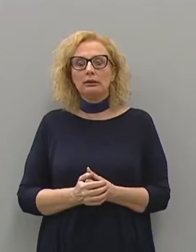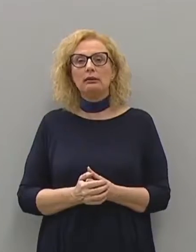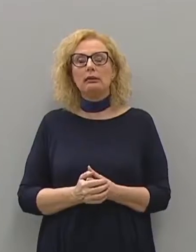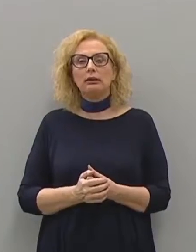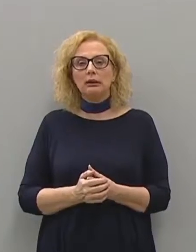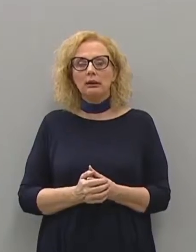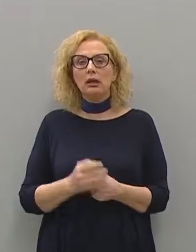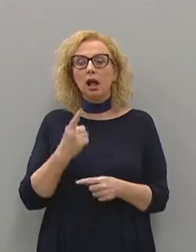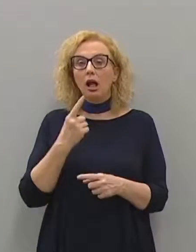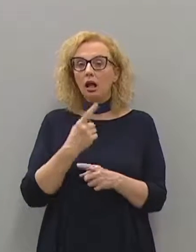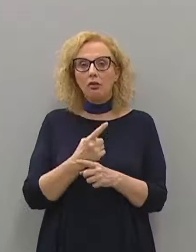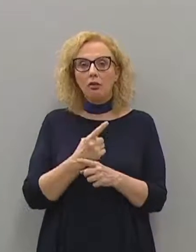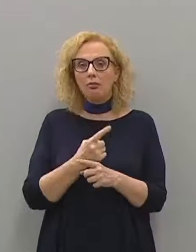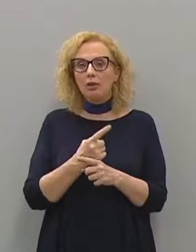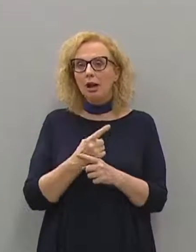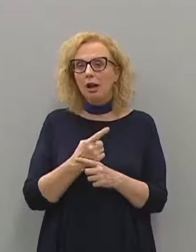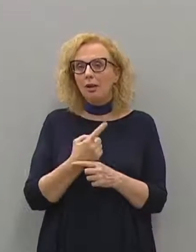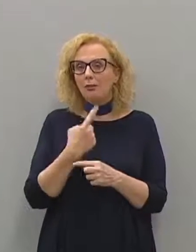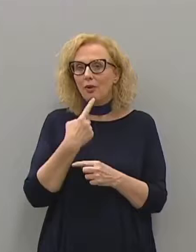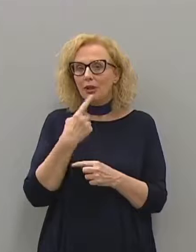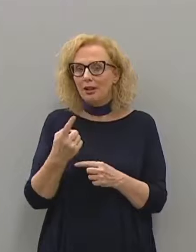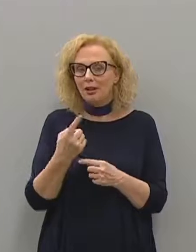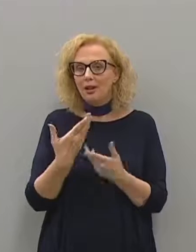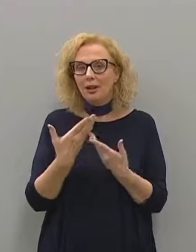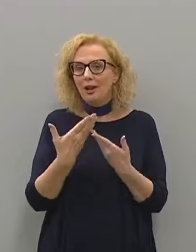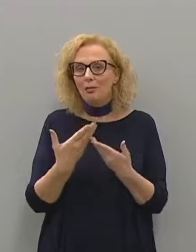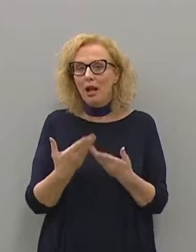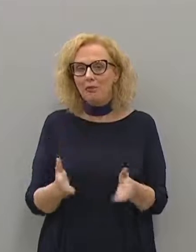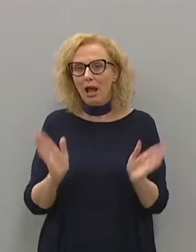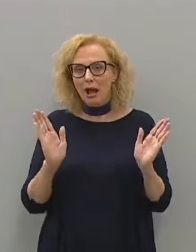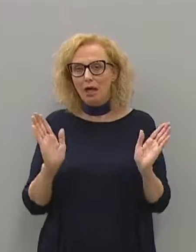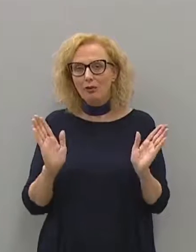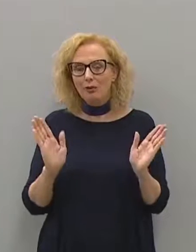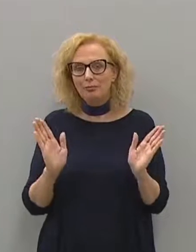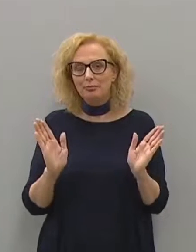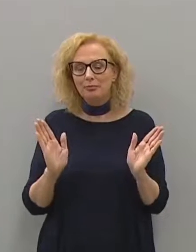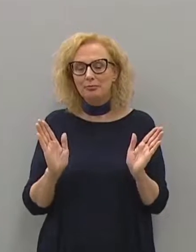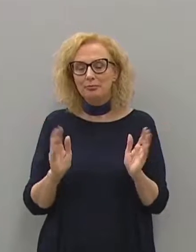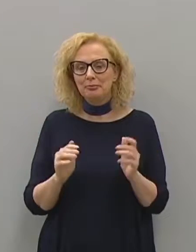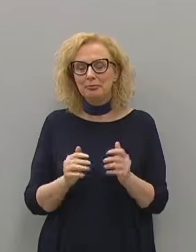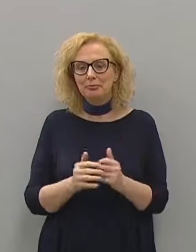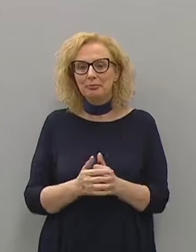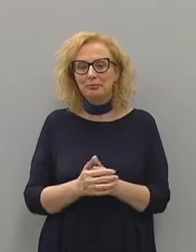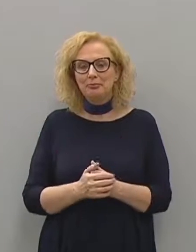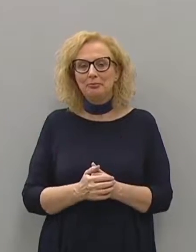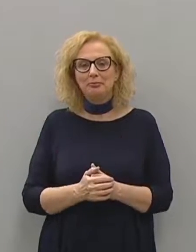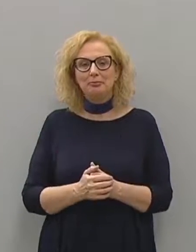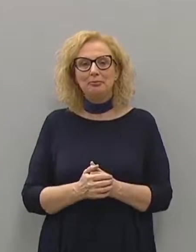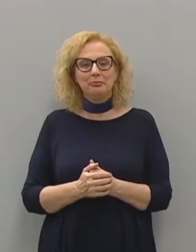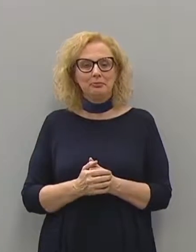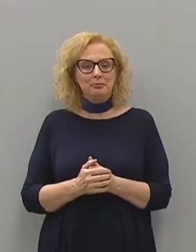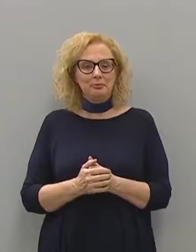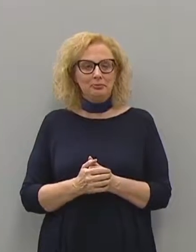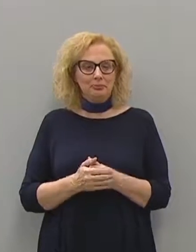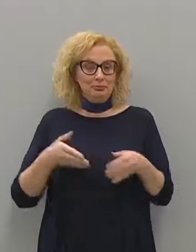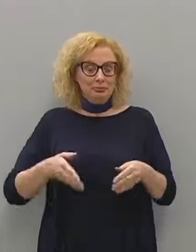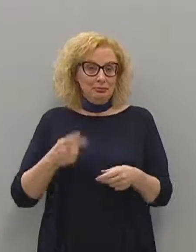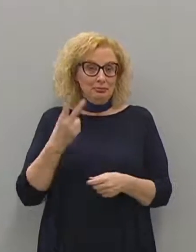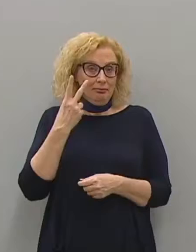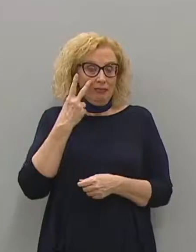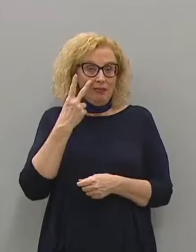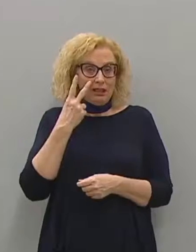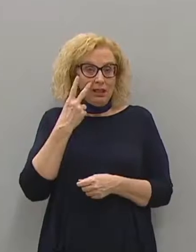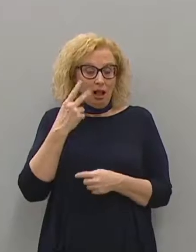ce lo dobbiamo ce lo dobbiamo sinceramente sinceramente sinceramente dire ora vedremo se i dati